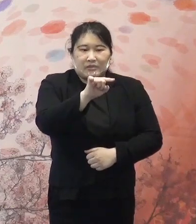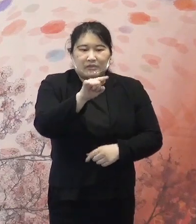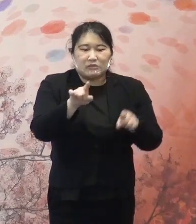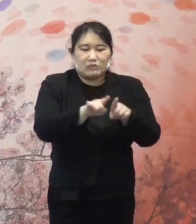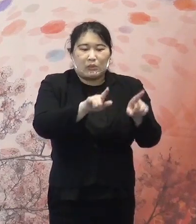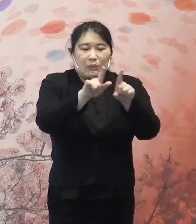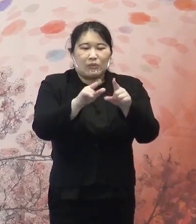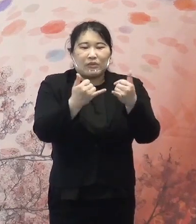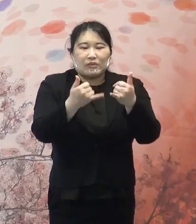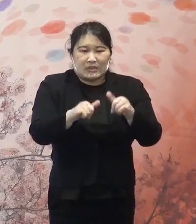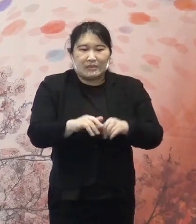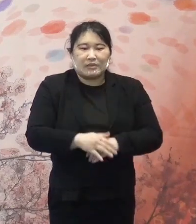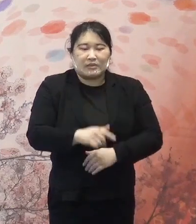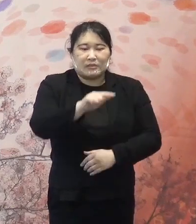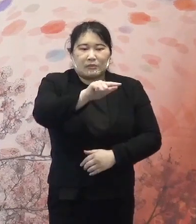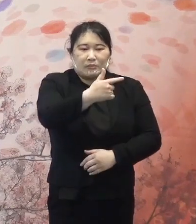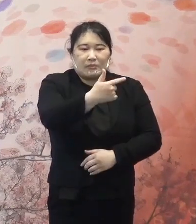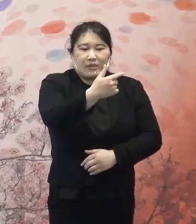が